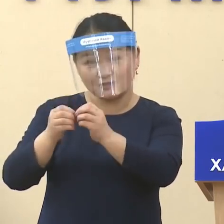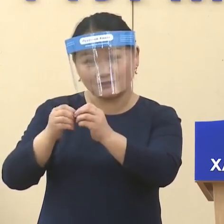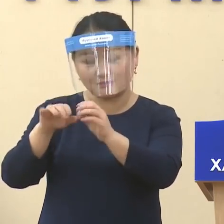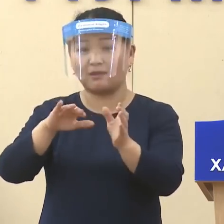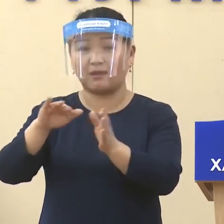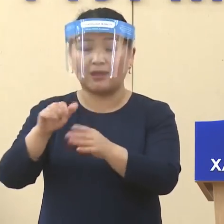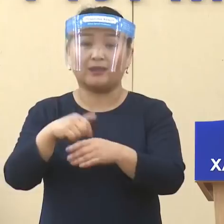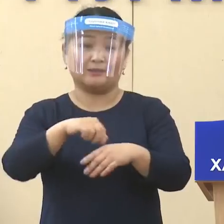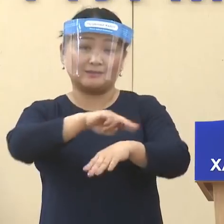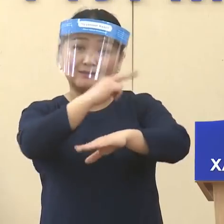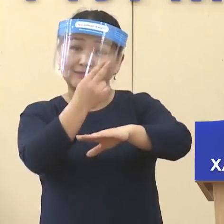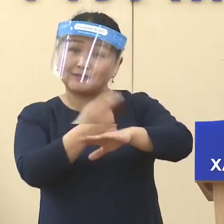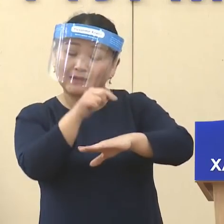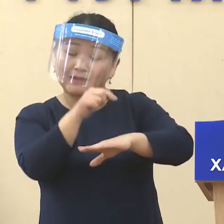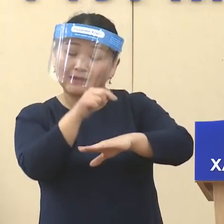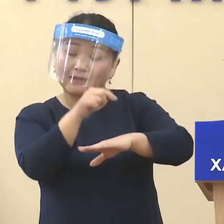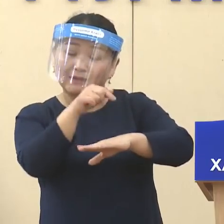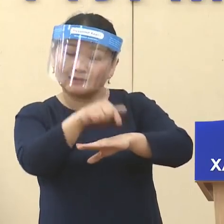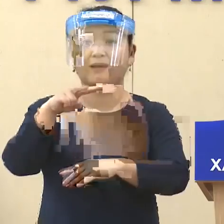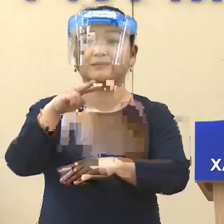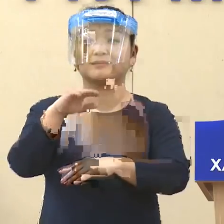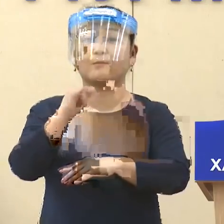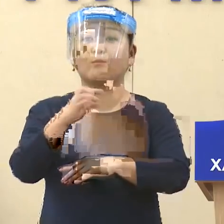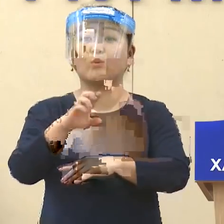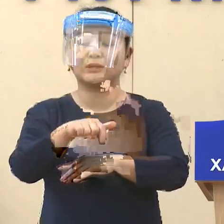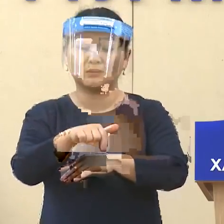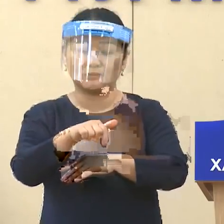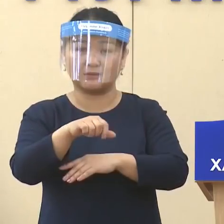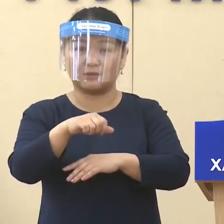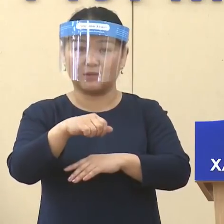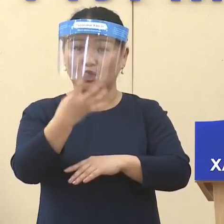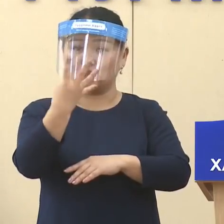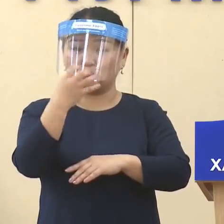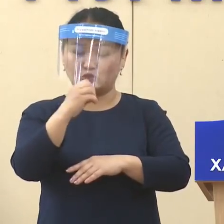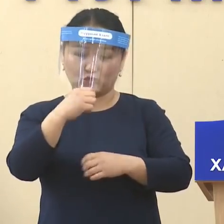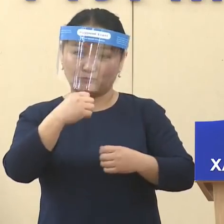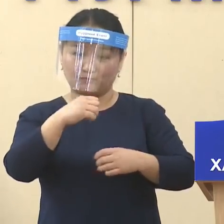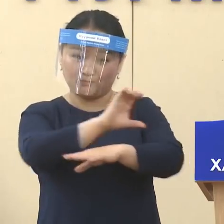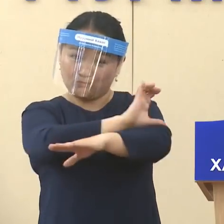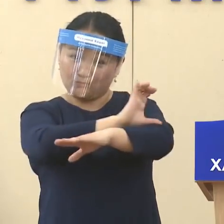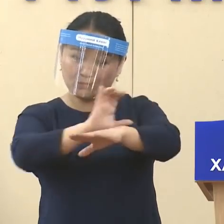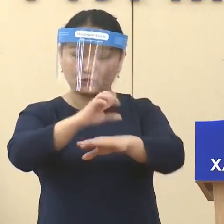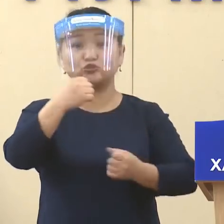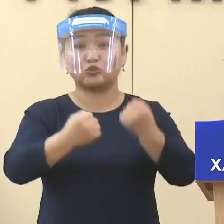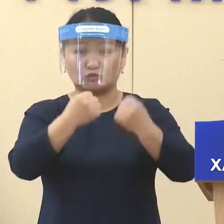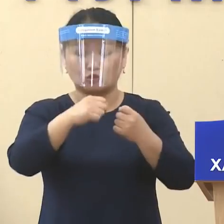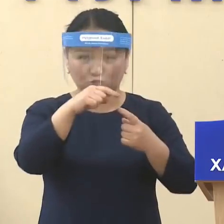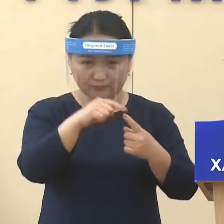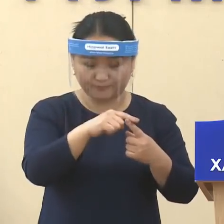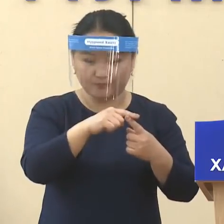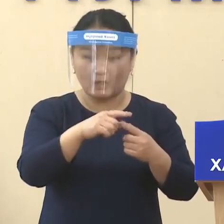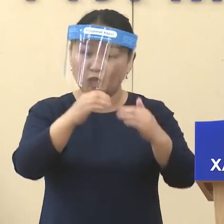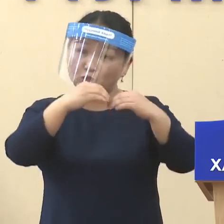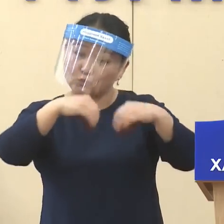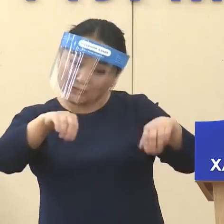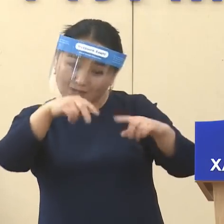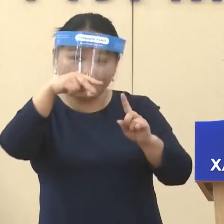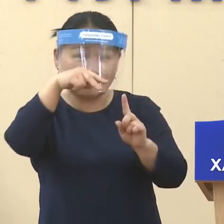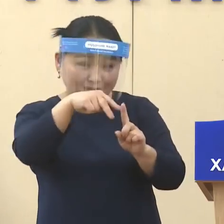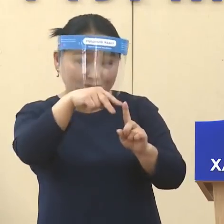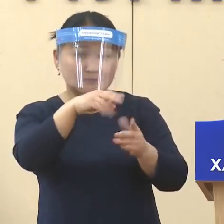салбар лабораторид алтан булгын бомбтоор орж ирсэн 40 ача тээврийн жолооч, мөн тусгаарлагдсан